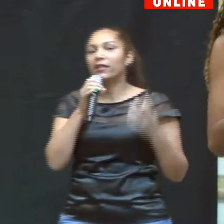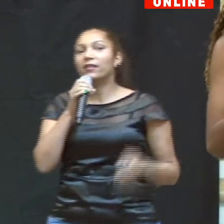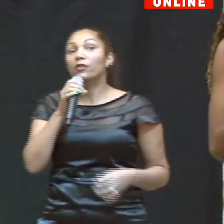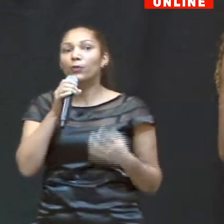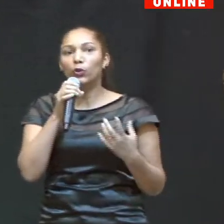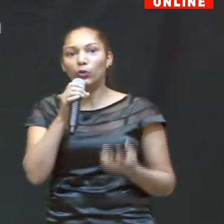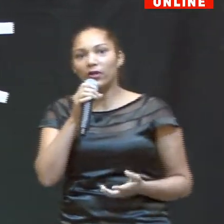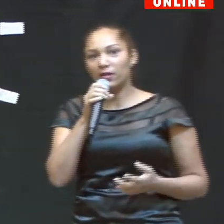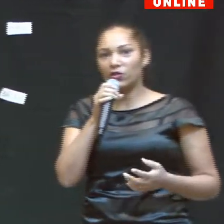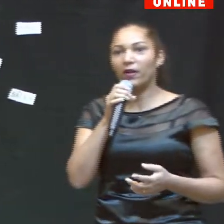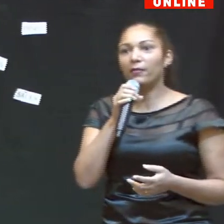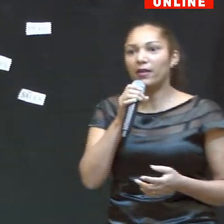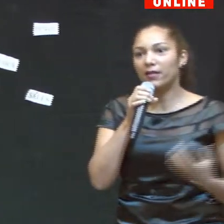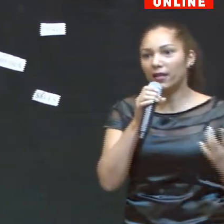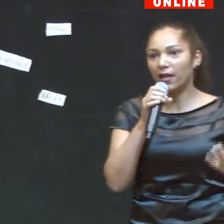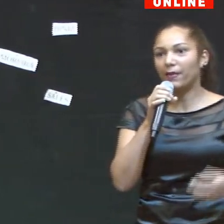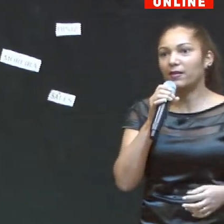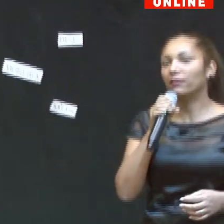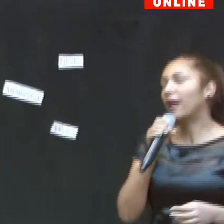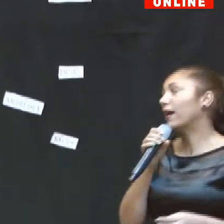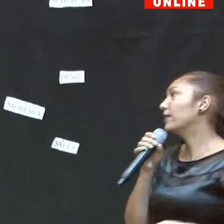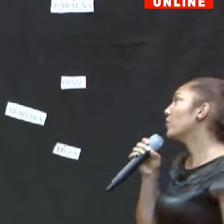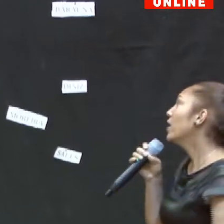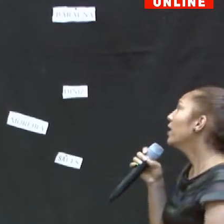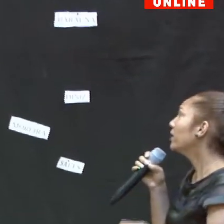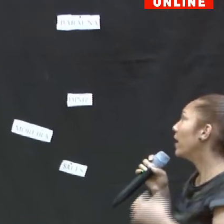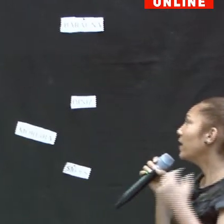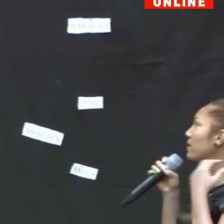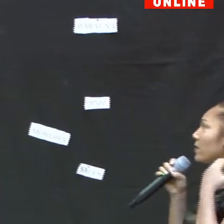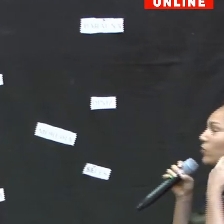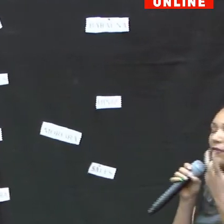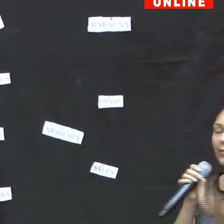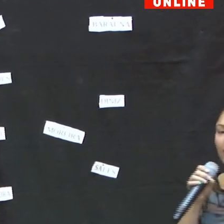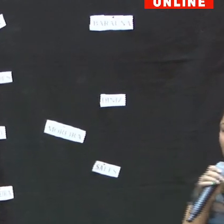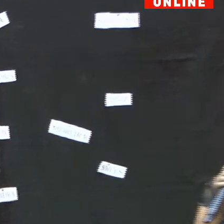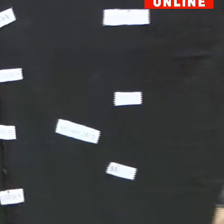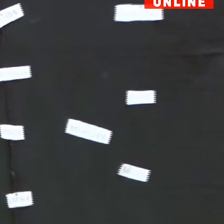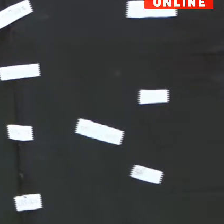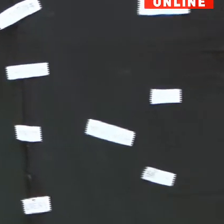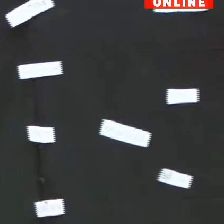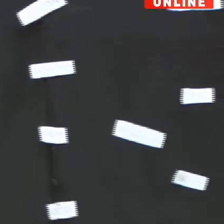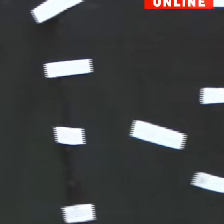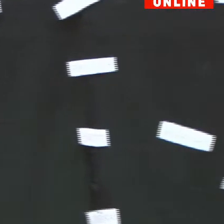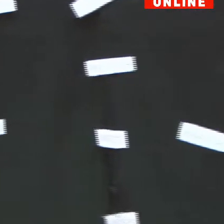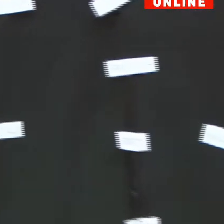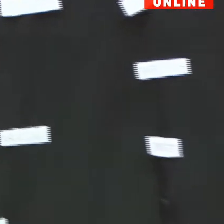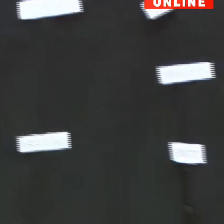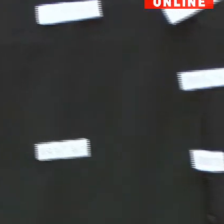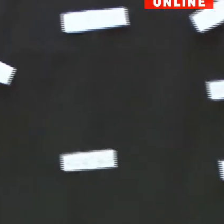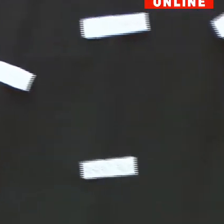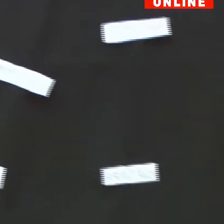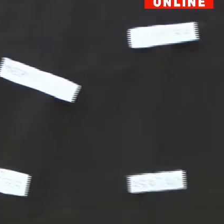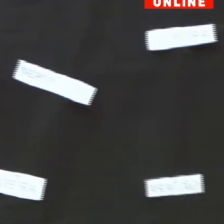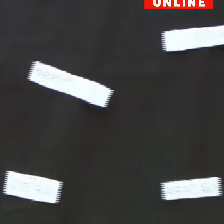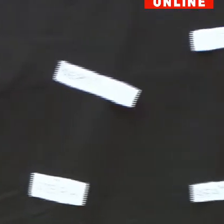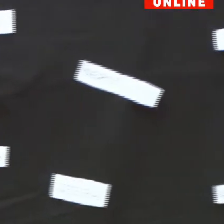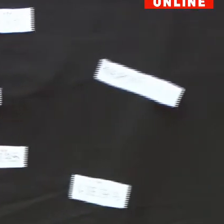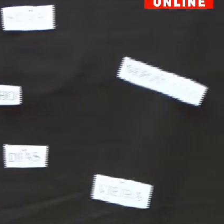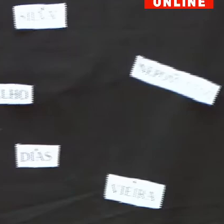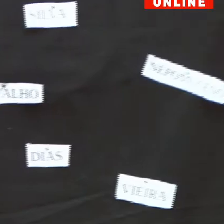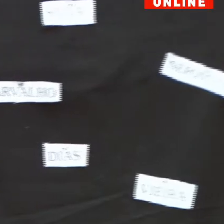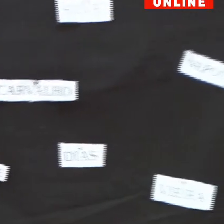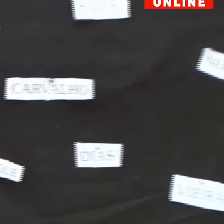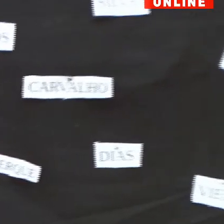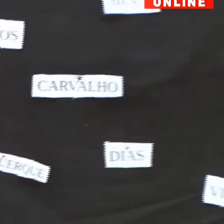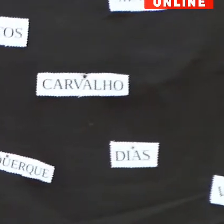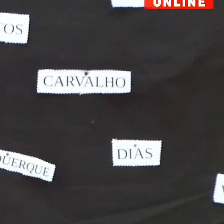estar intercedendo por todas as famílias aqui representadas. Tem, se a sua família é Silva, se a sua família é Barros, é